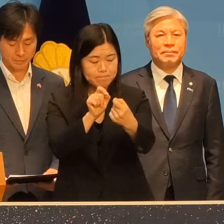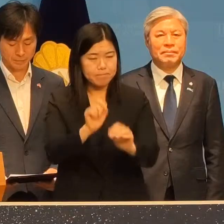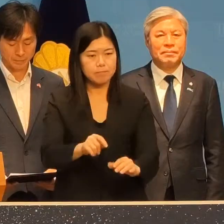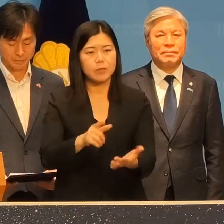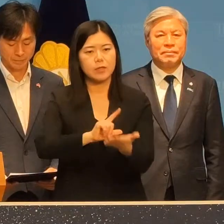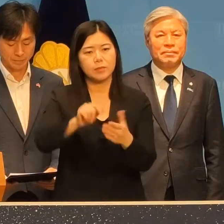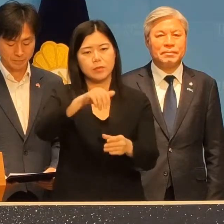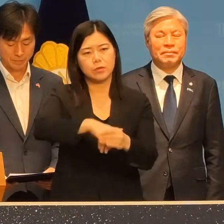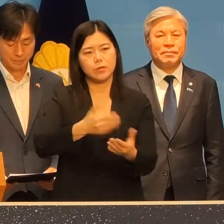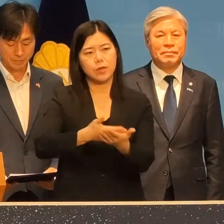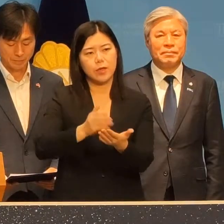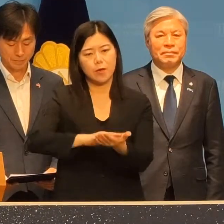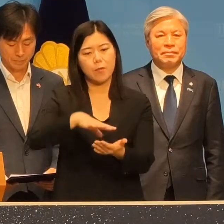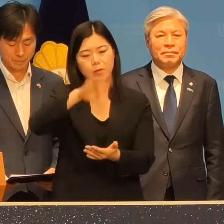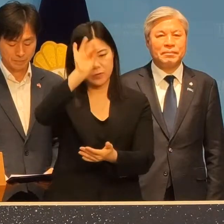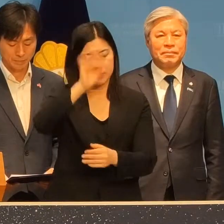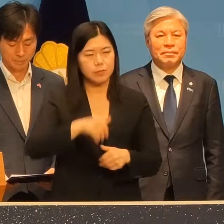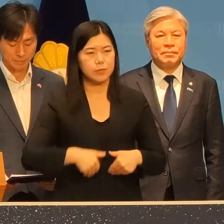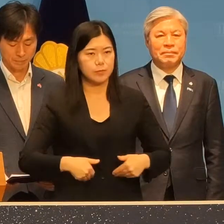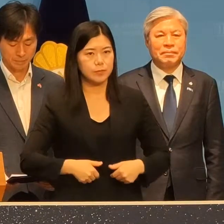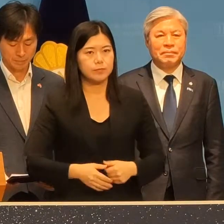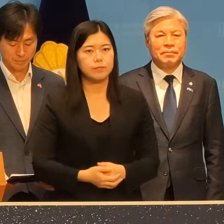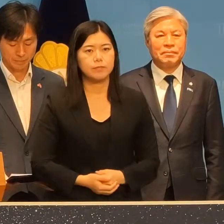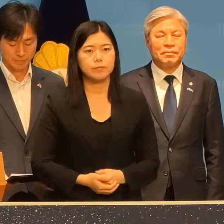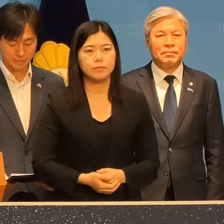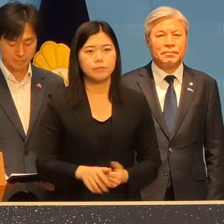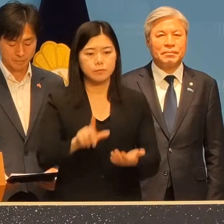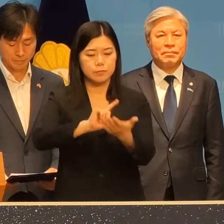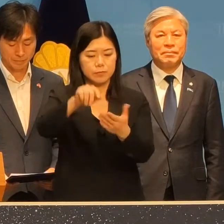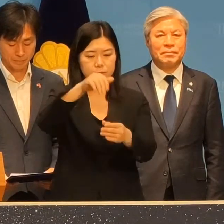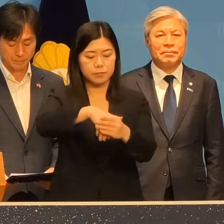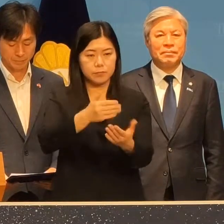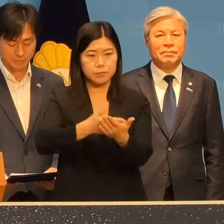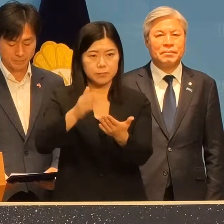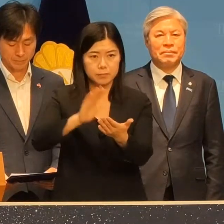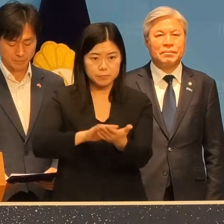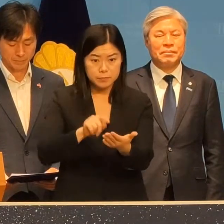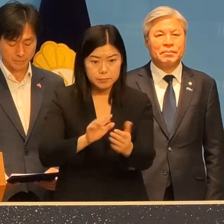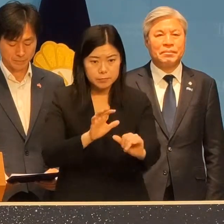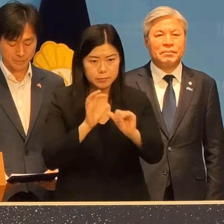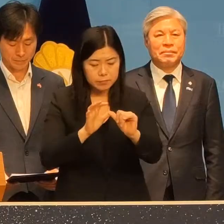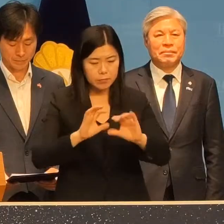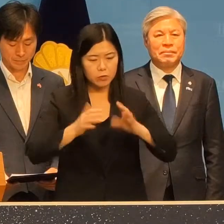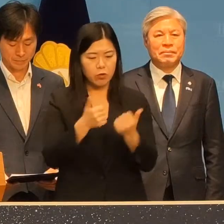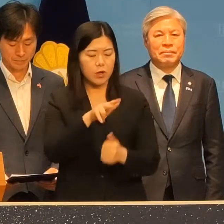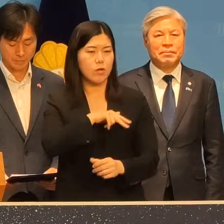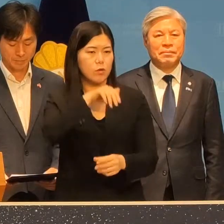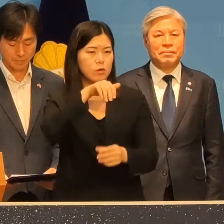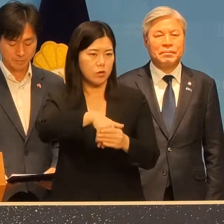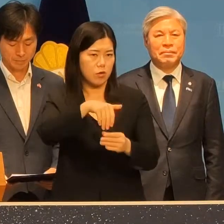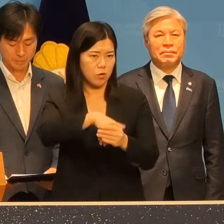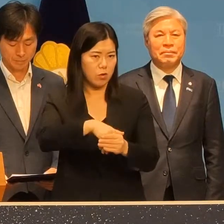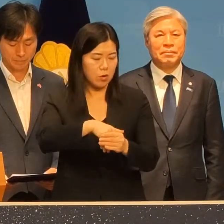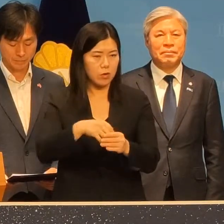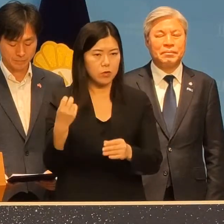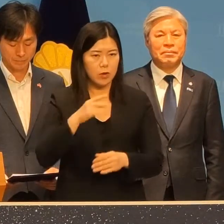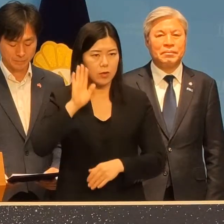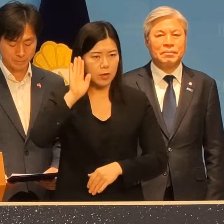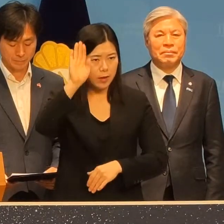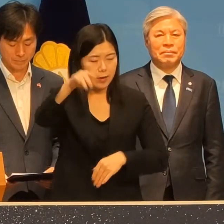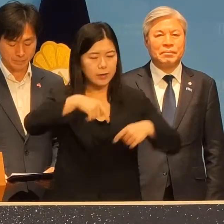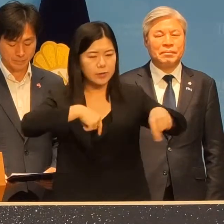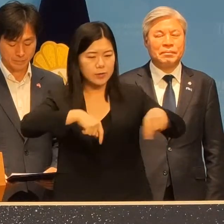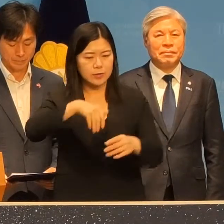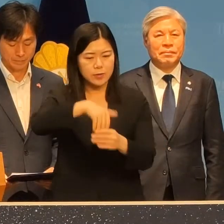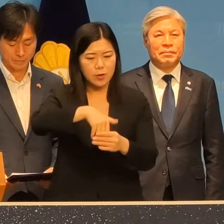개혁을 이루는 것이 될 것입니다. 지방선거제도 개혁의 힘으로 국회의원 선거제도와 나아가서 정치선거제도